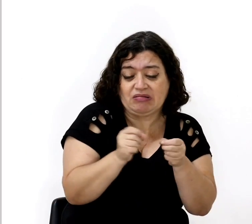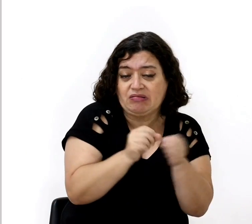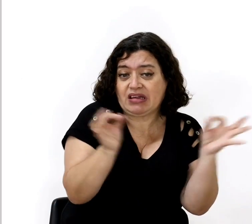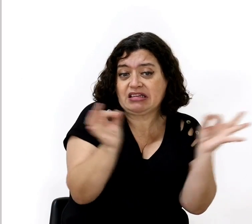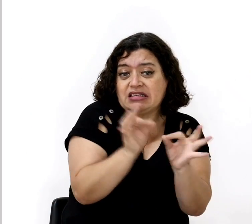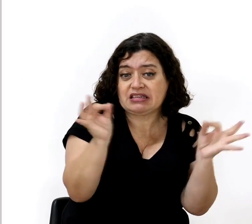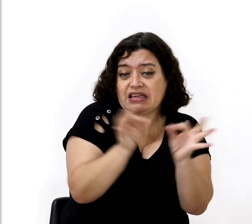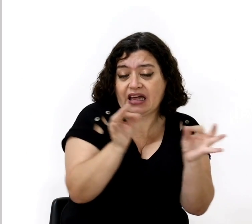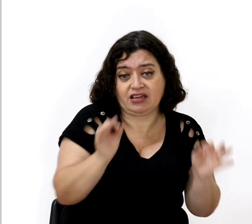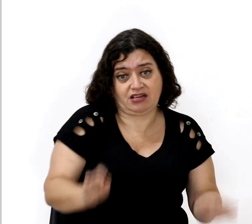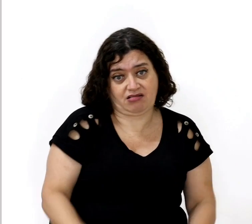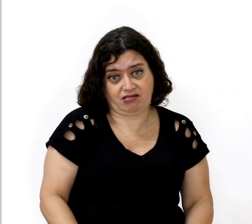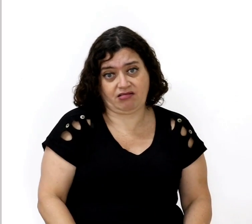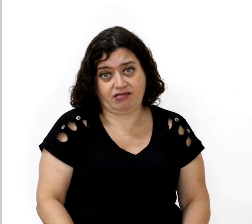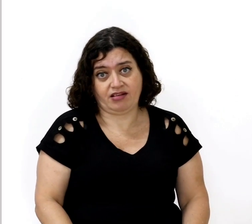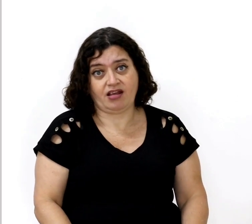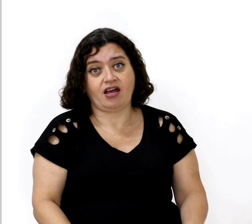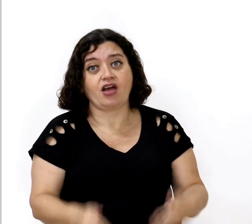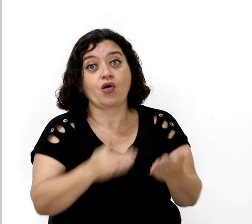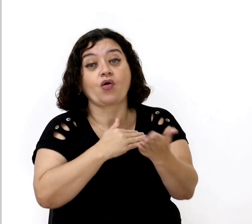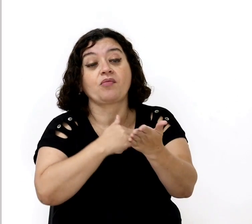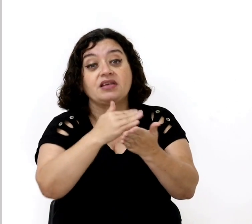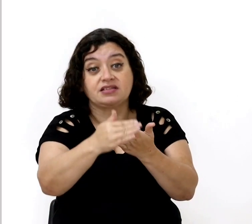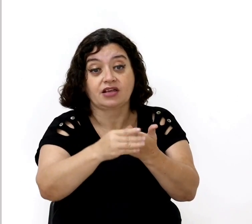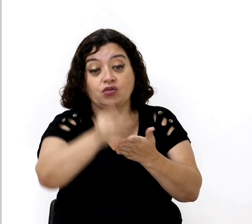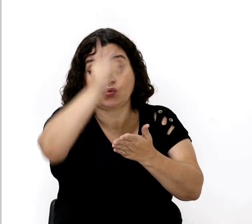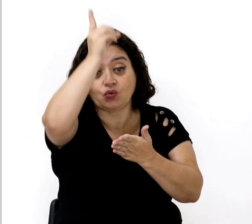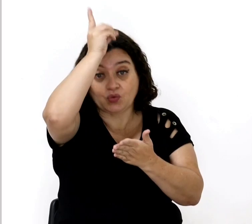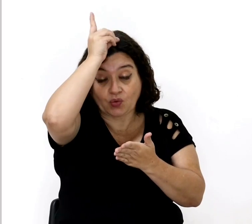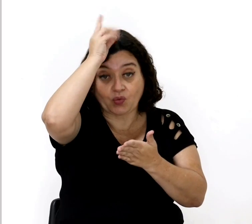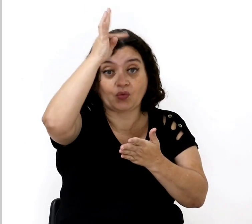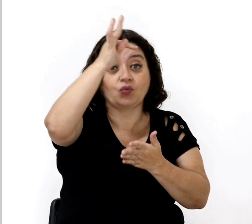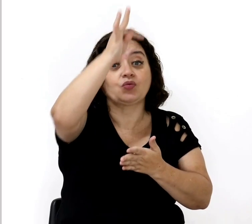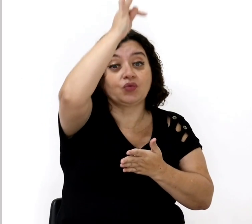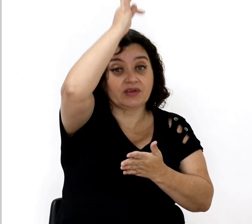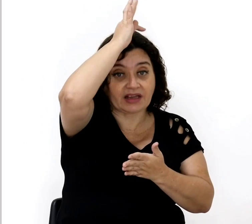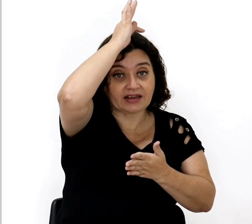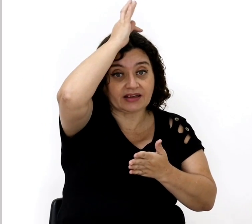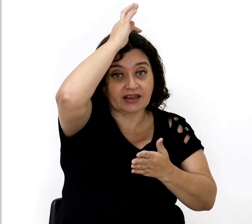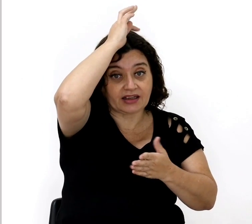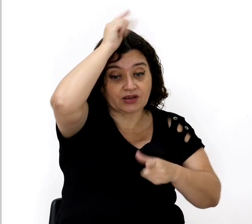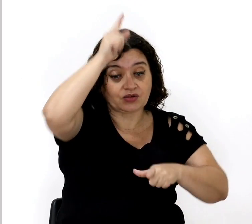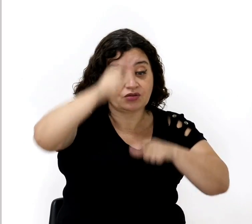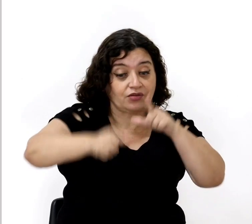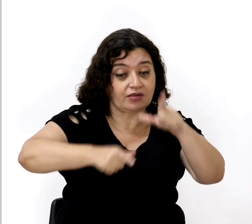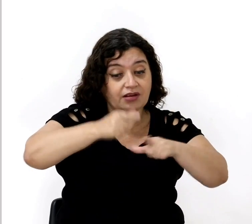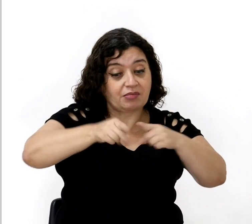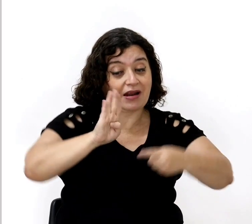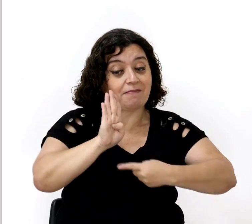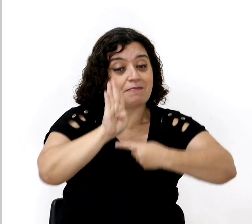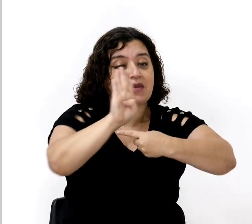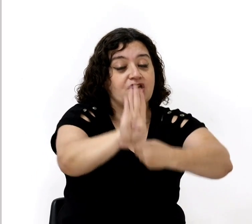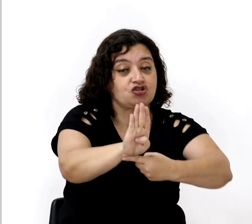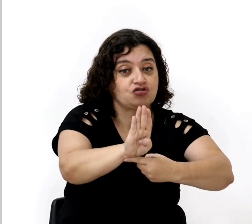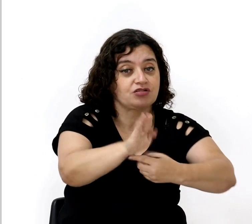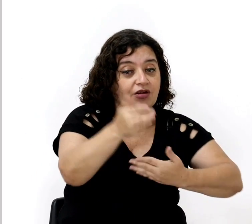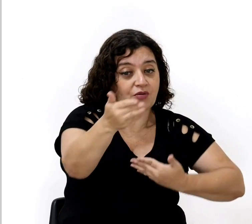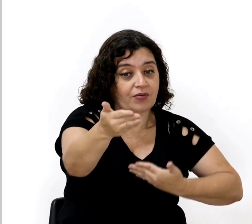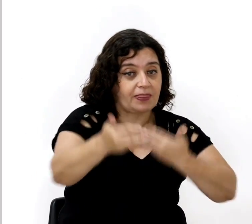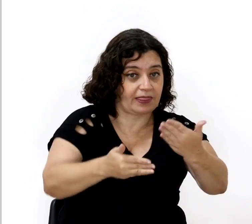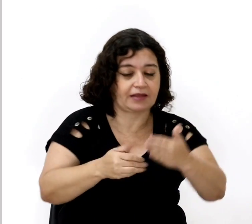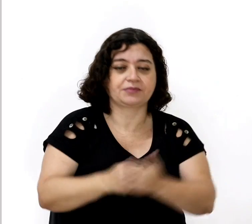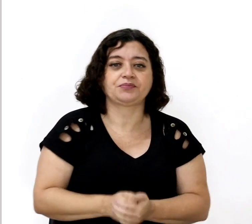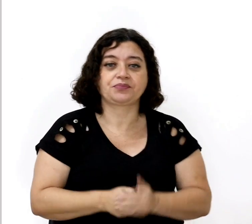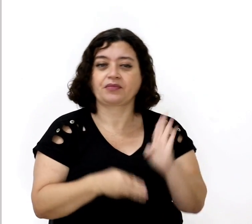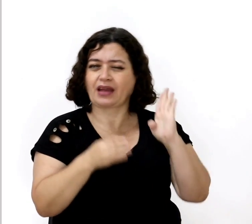muita coisa, né? E aí a partir do dom, do talento, exercer na direção do outro, né? A proposta de fazer